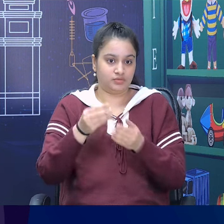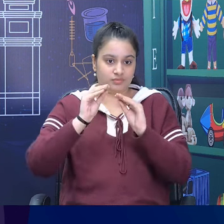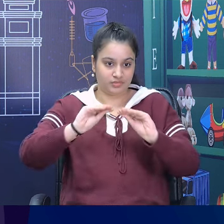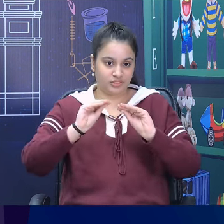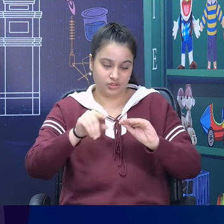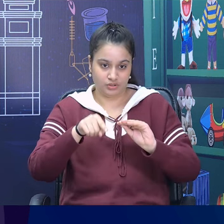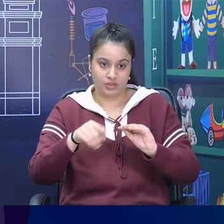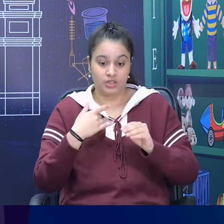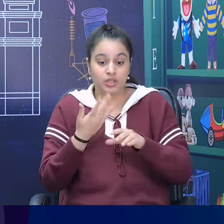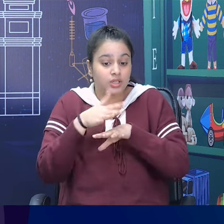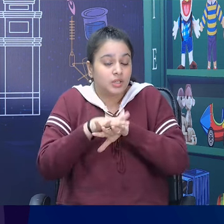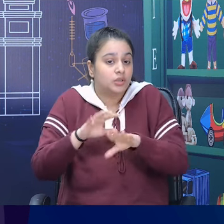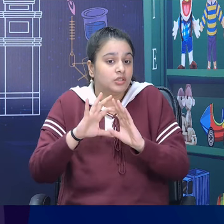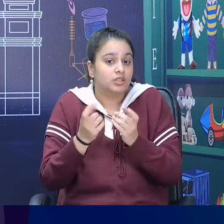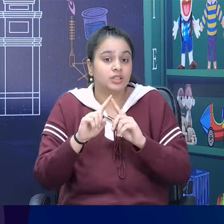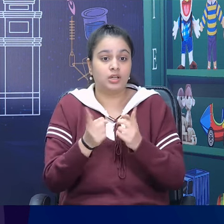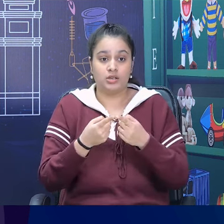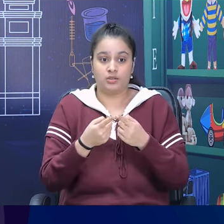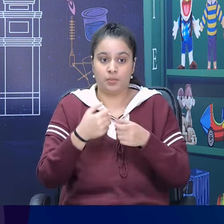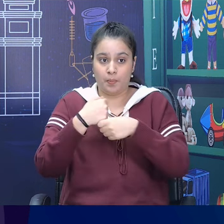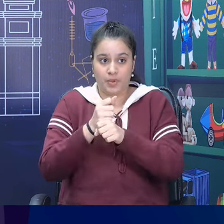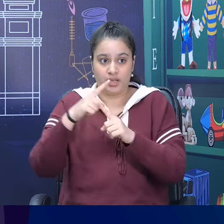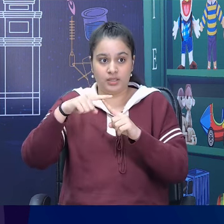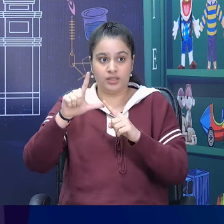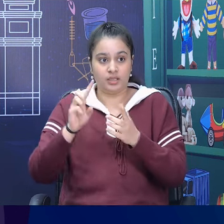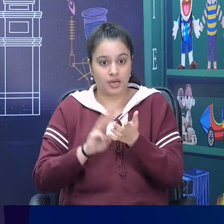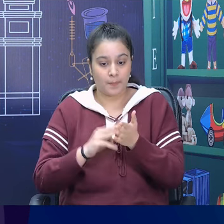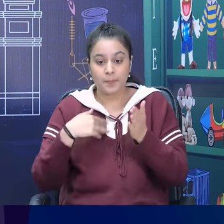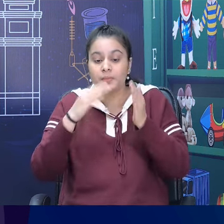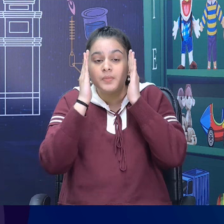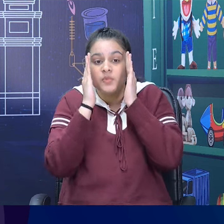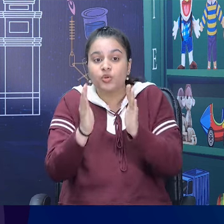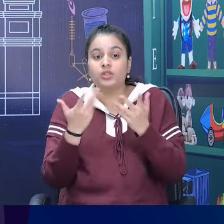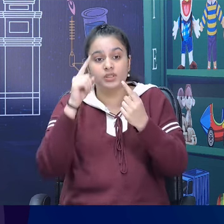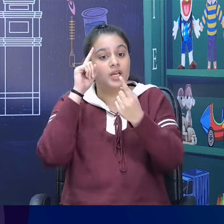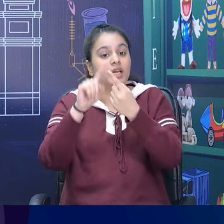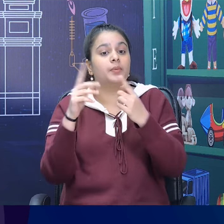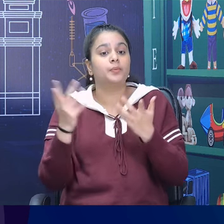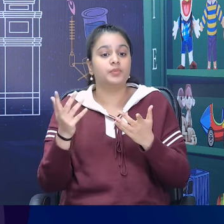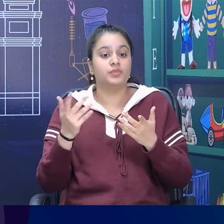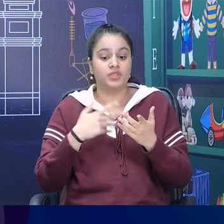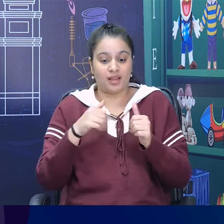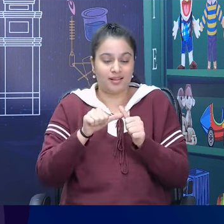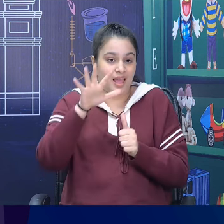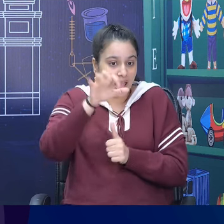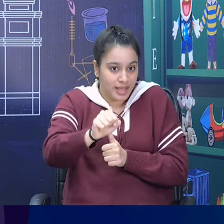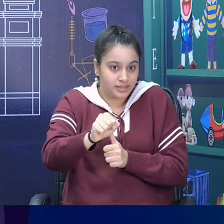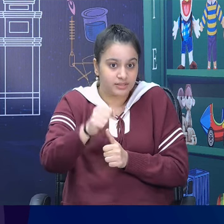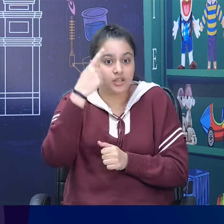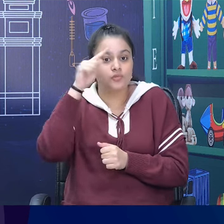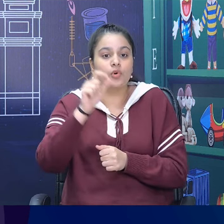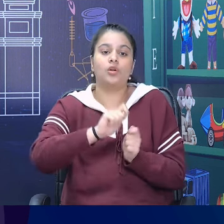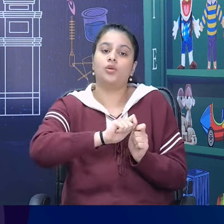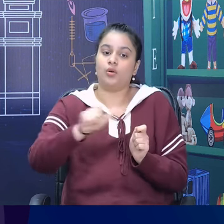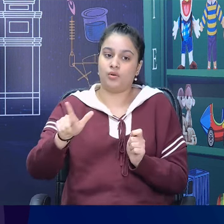इंक्लूसिव क्लासरूम में हमने जो टेलर बनाया है इसका मेन फोकस या मेन एम है कि एक्सेस फॉर ऑल तो जैसे हमारे